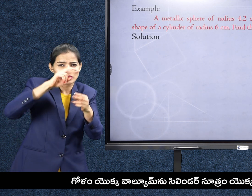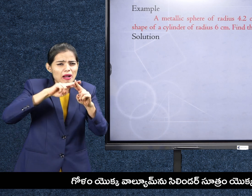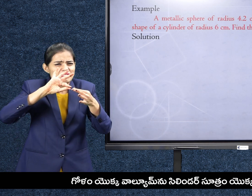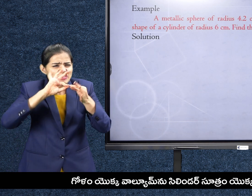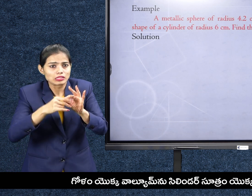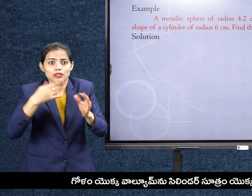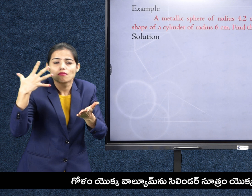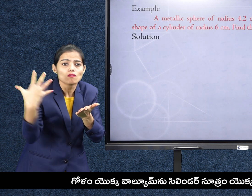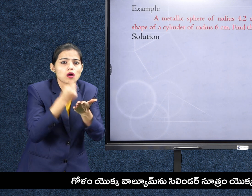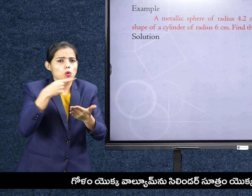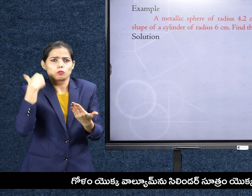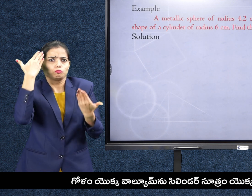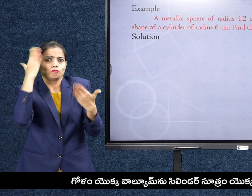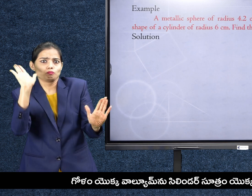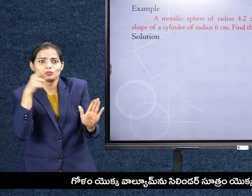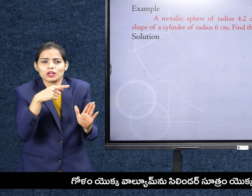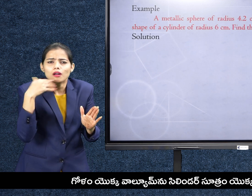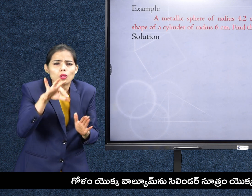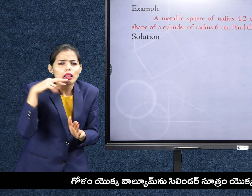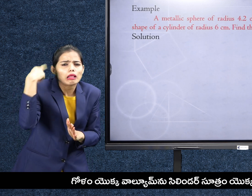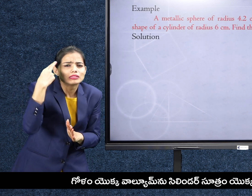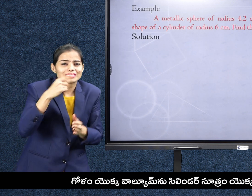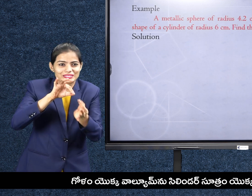యొక్క వాల్యూమ్తో సమం చేయవచ్చు.